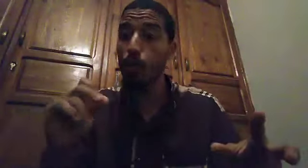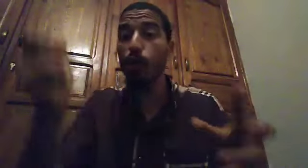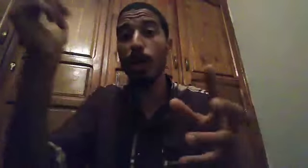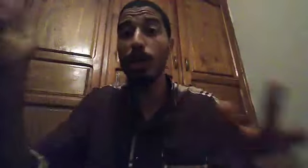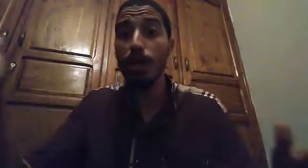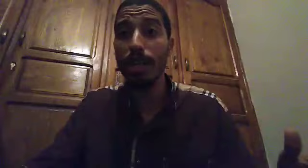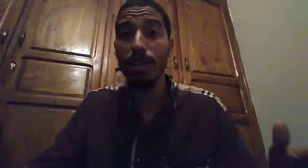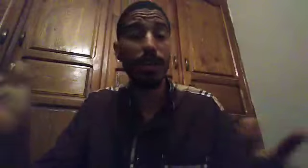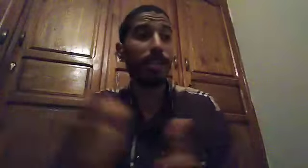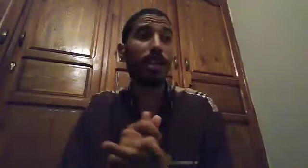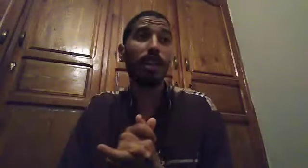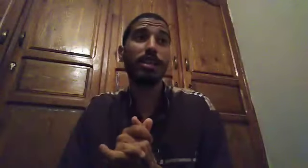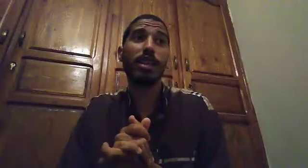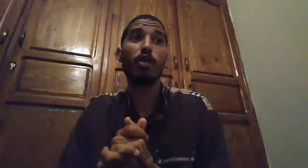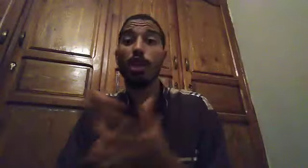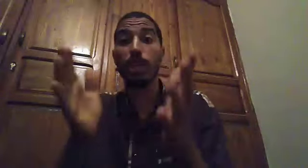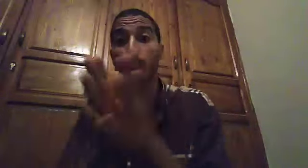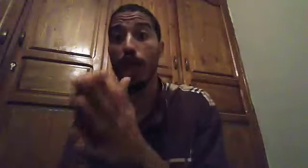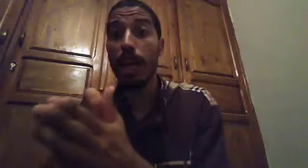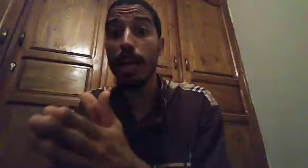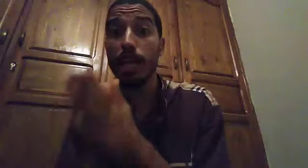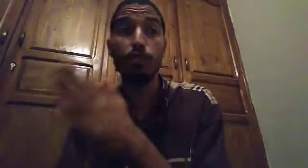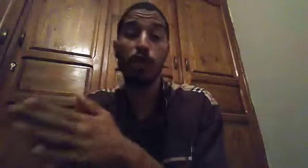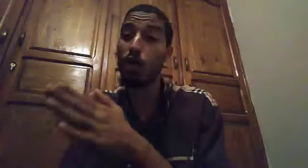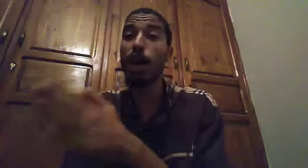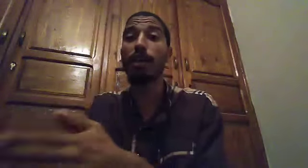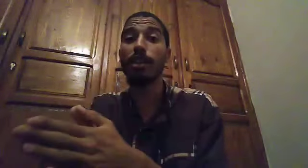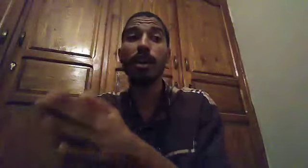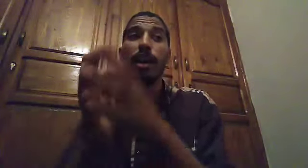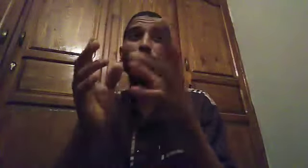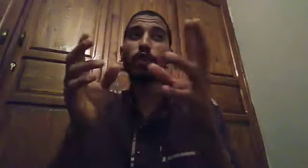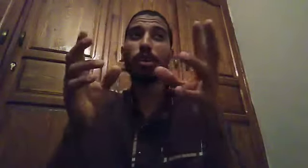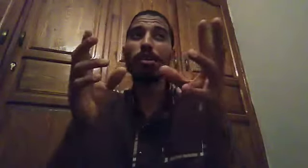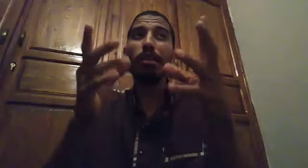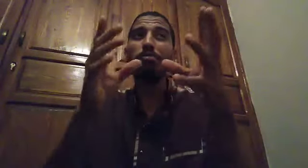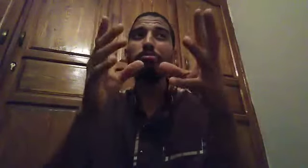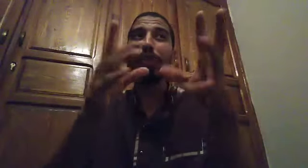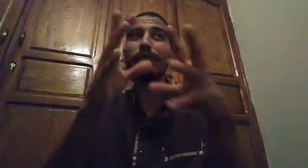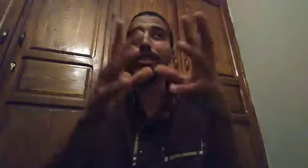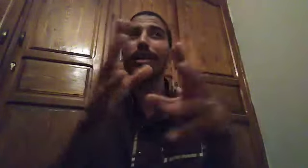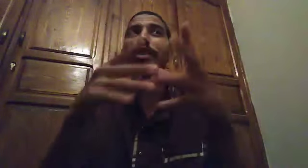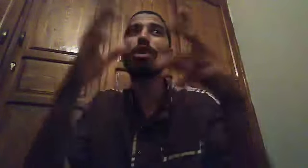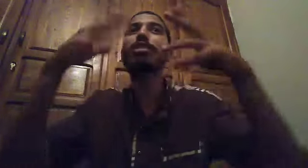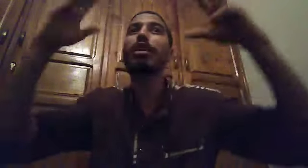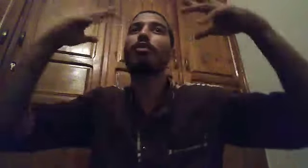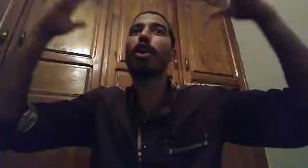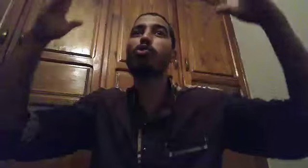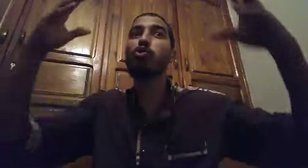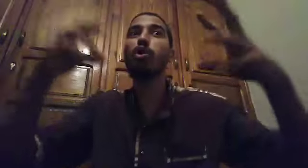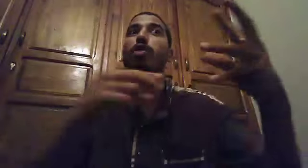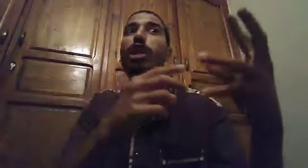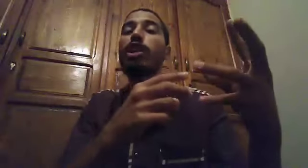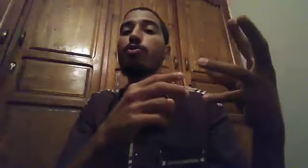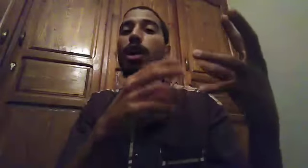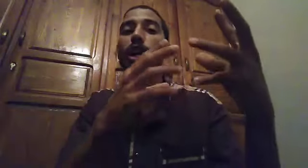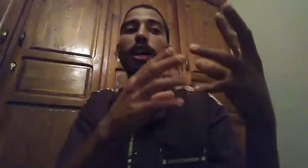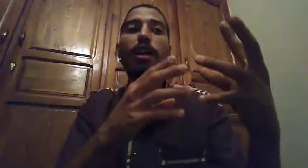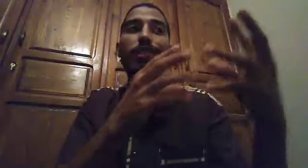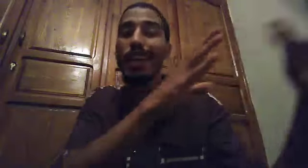الخدعه الاولى اللي دار سكالوني اللي يشكر عليها اليوم سكالوني ايضا اليوم، بغض النظر انه ليست افكار اسطوريه ولكن اليوم دار داكشي